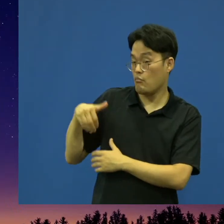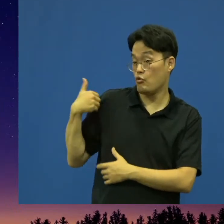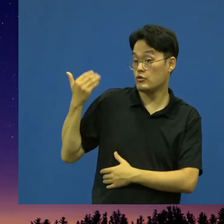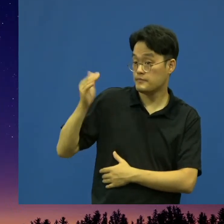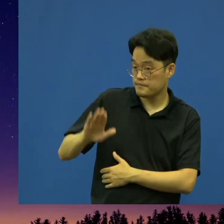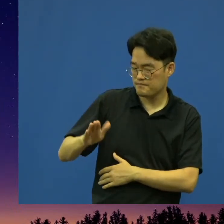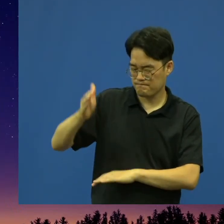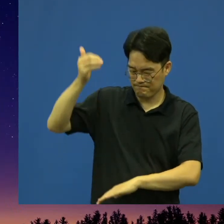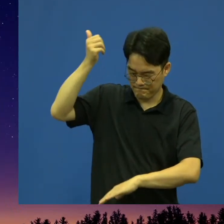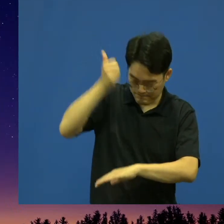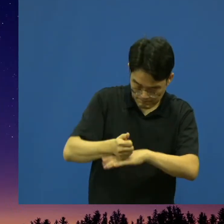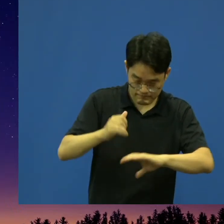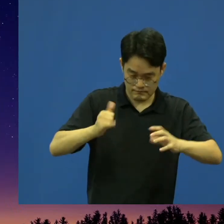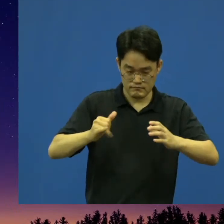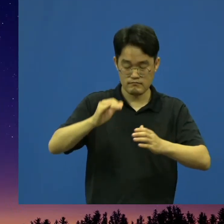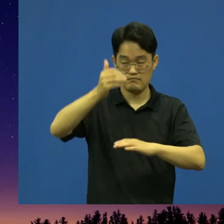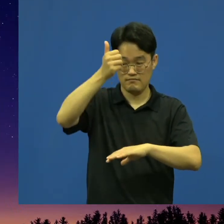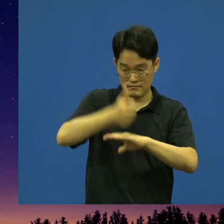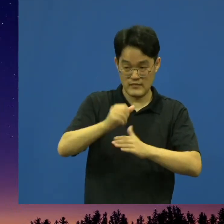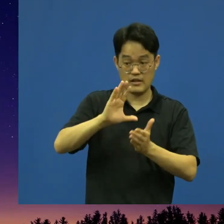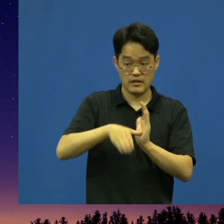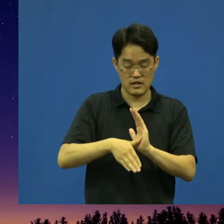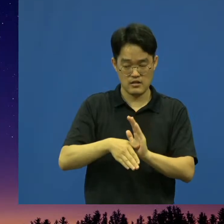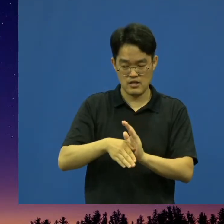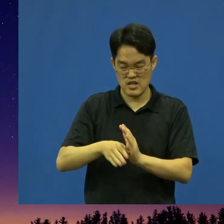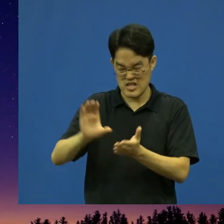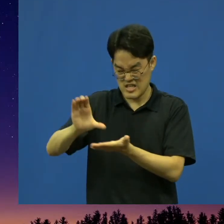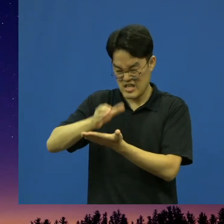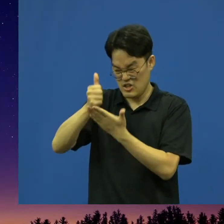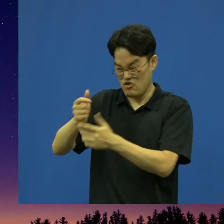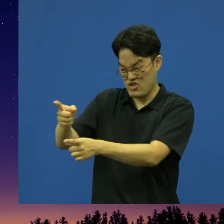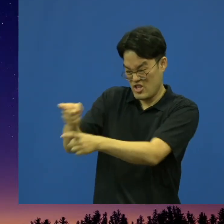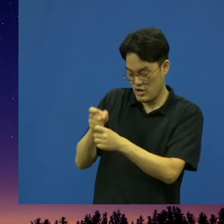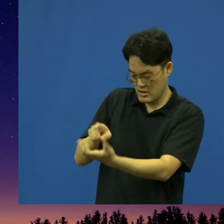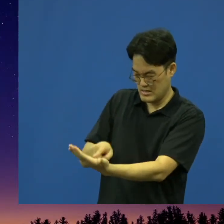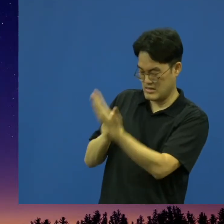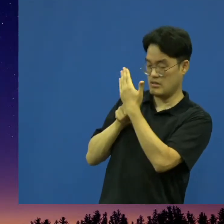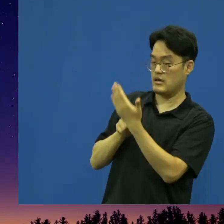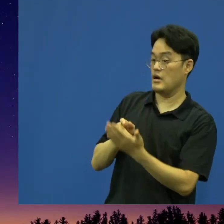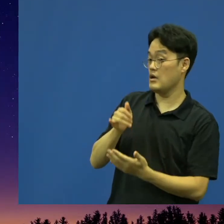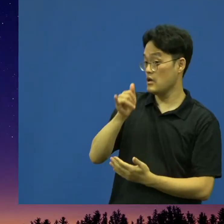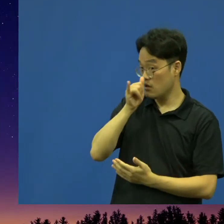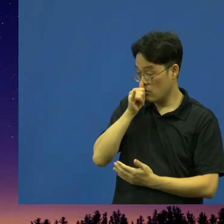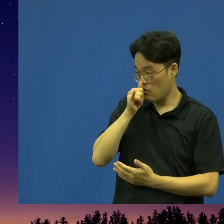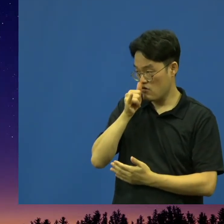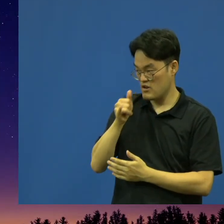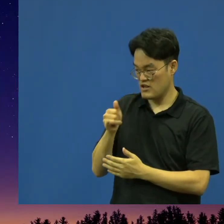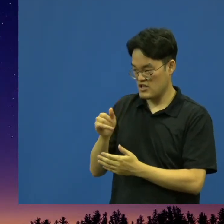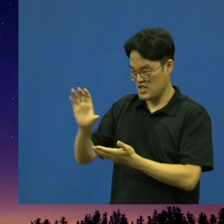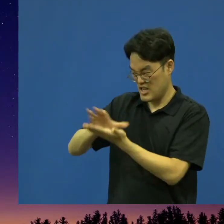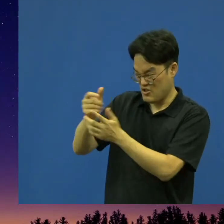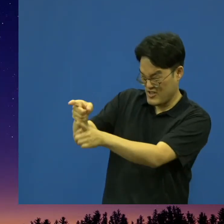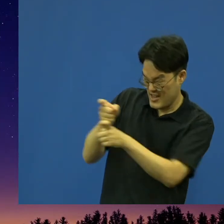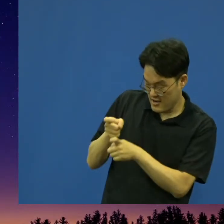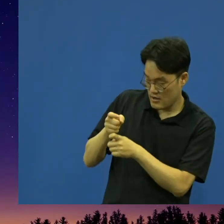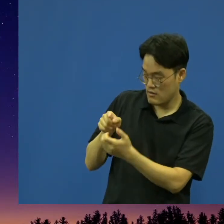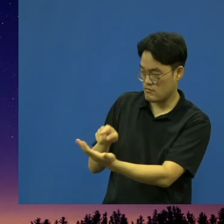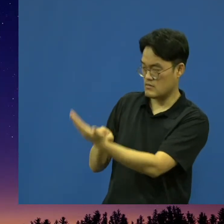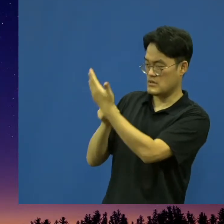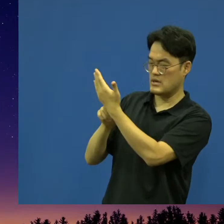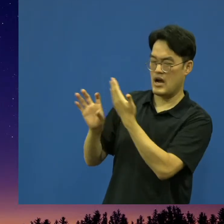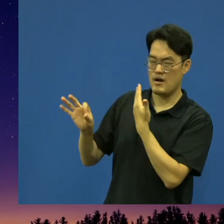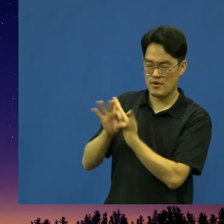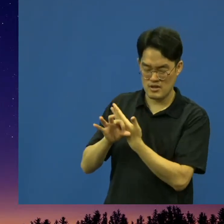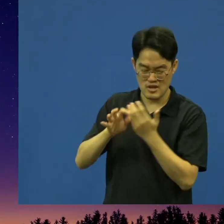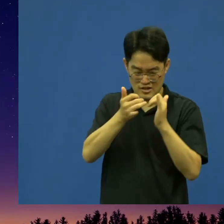되면 적그리스도가 등장하고 적그리스도가 나오면 역사 안에 어떤 교회의 박해, 네로의